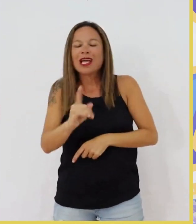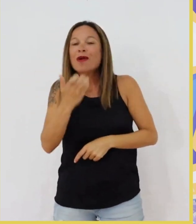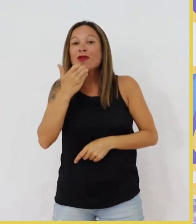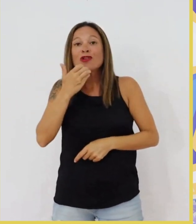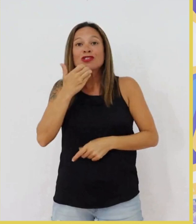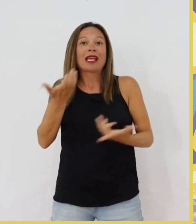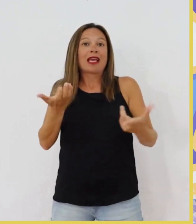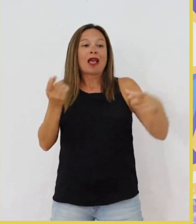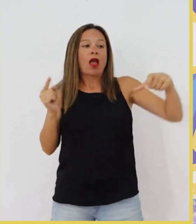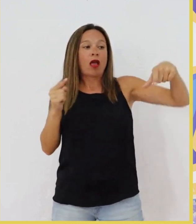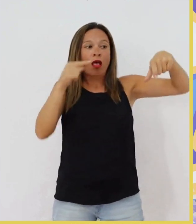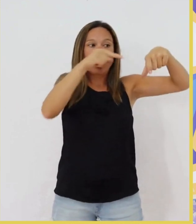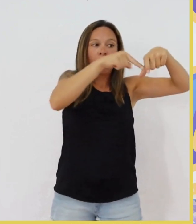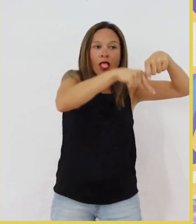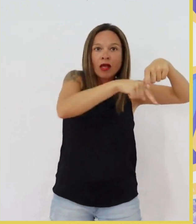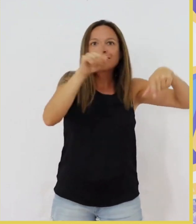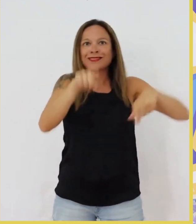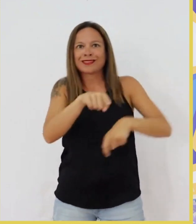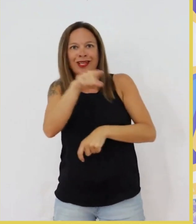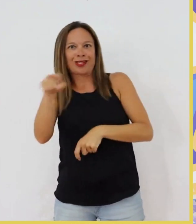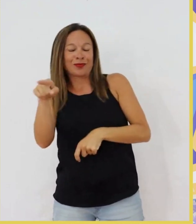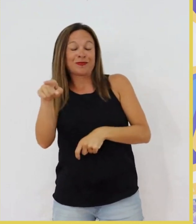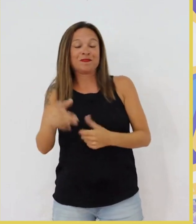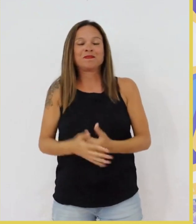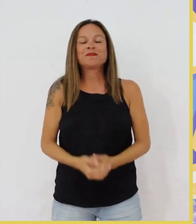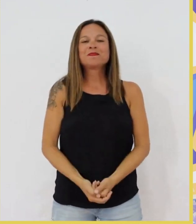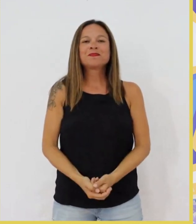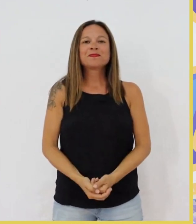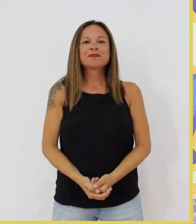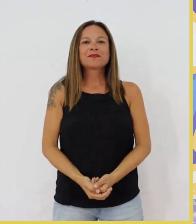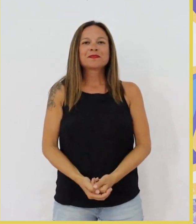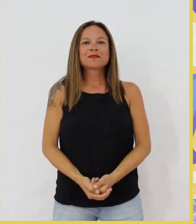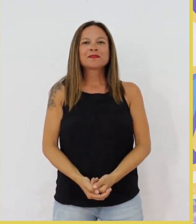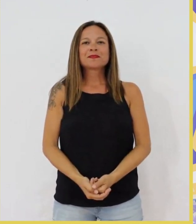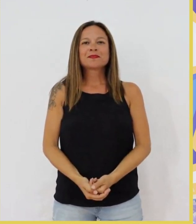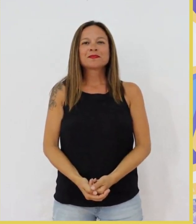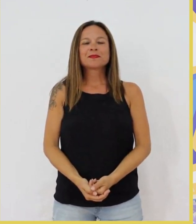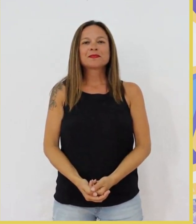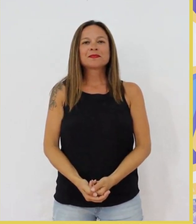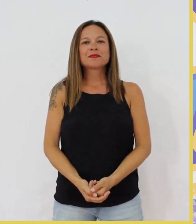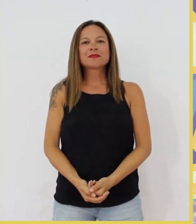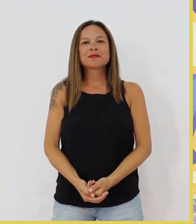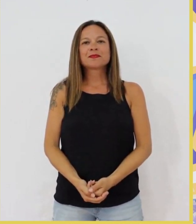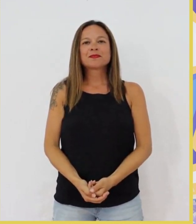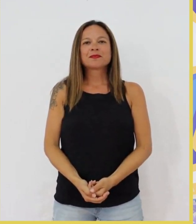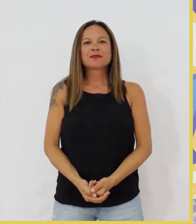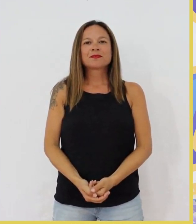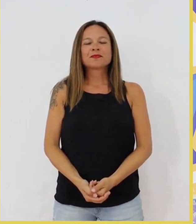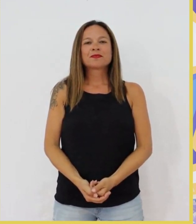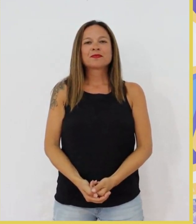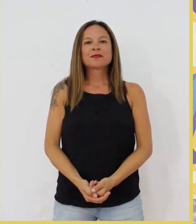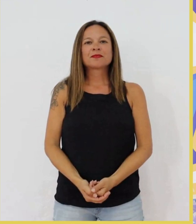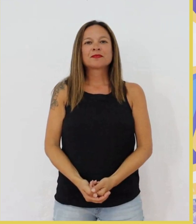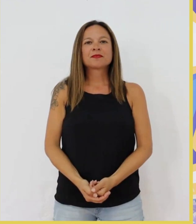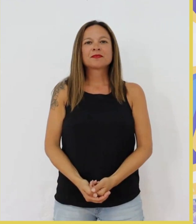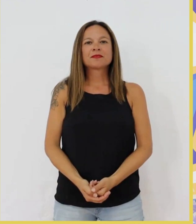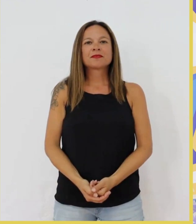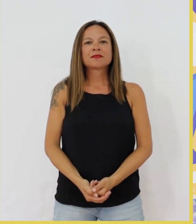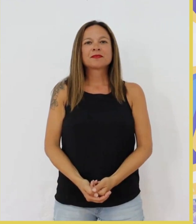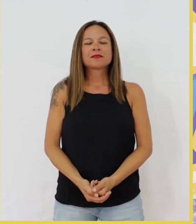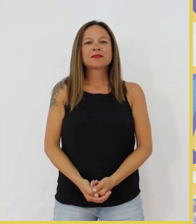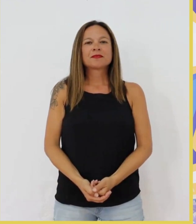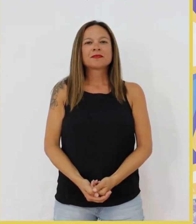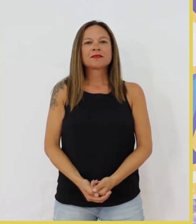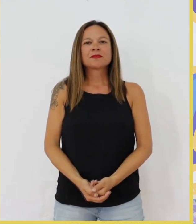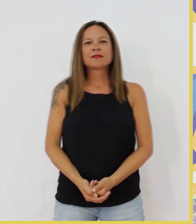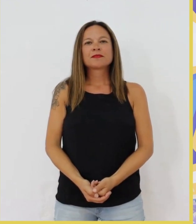borde no sabemos si ha entrado o no, ya que al estar pintada no se queda dentro de la portería.